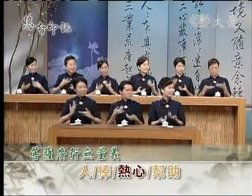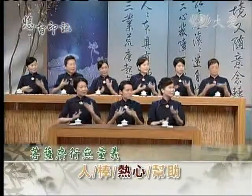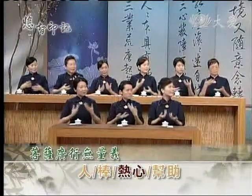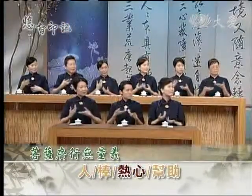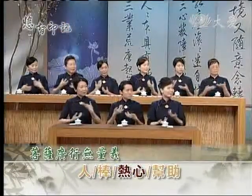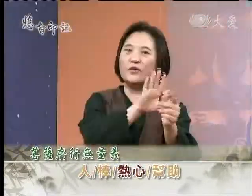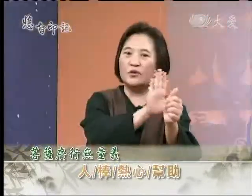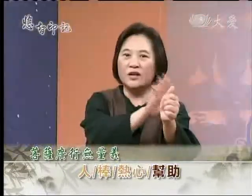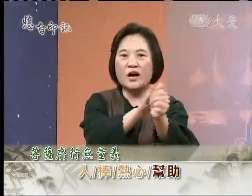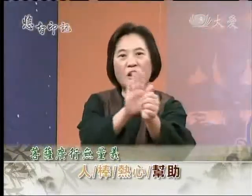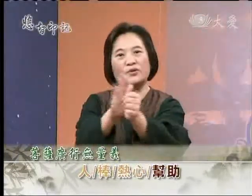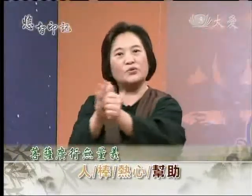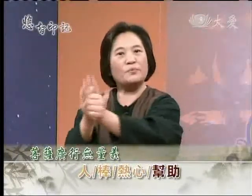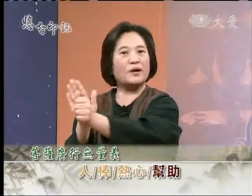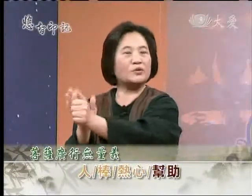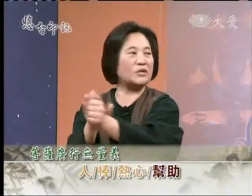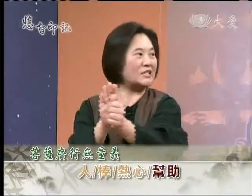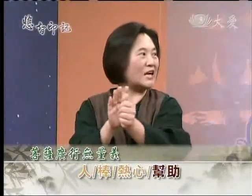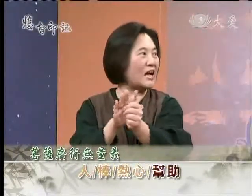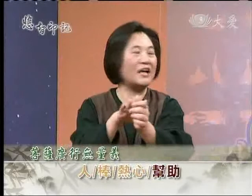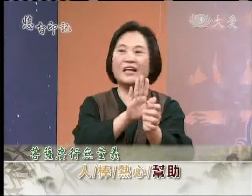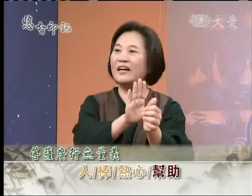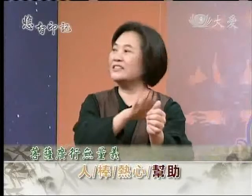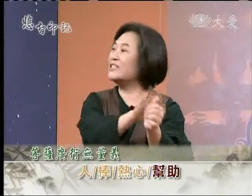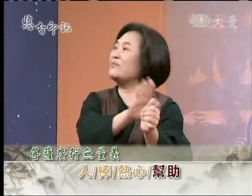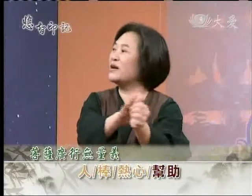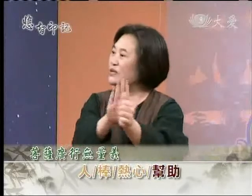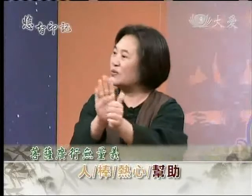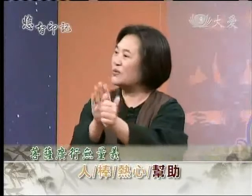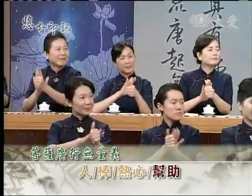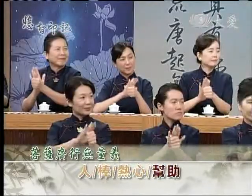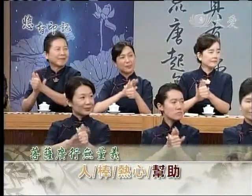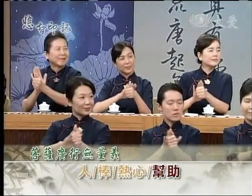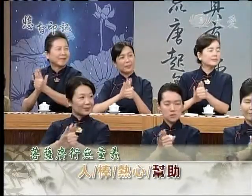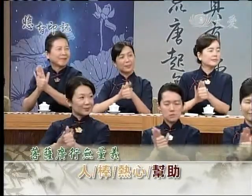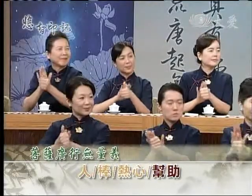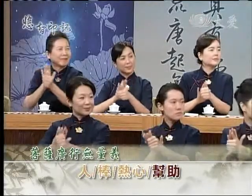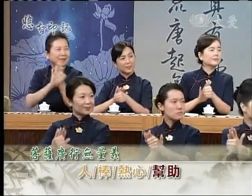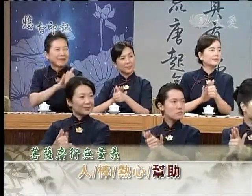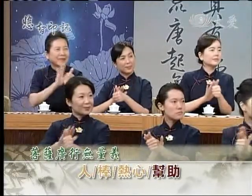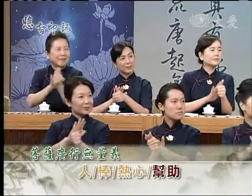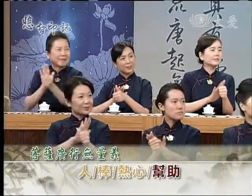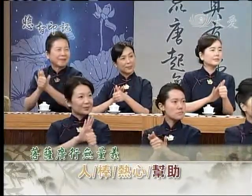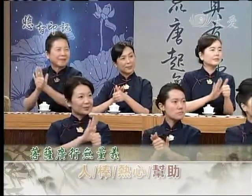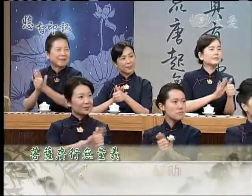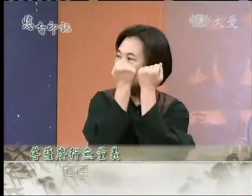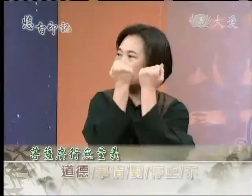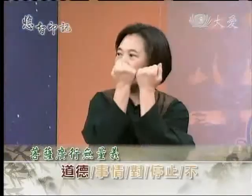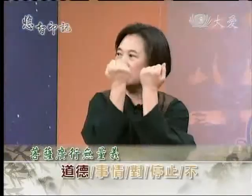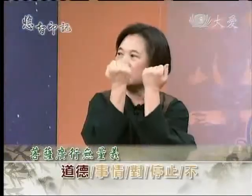心，然后又到处去帮助人家，这个是帮助，哎，帮助他，而且是这个是指他